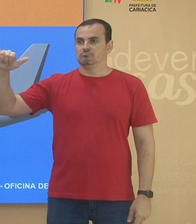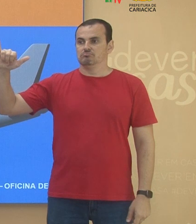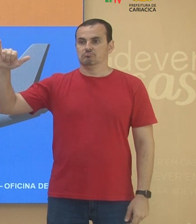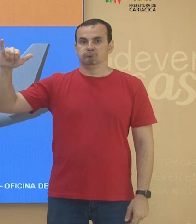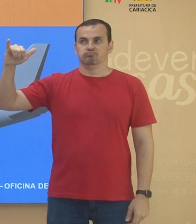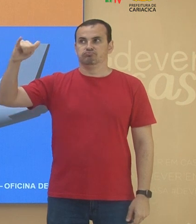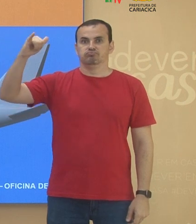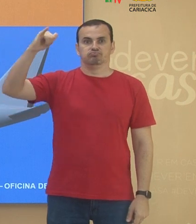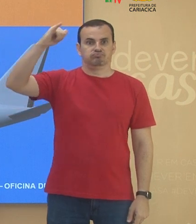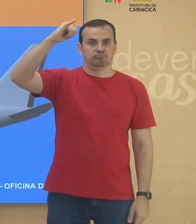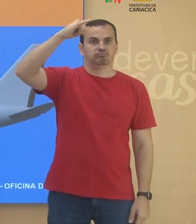Avião.